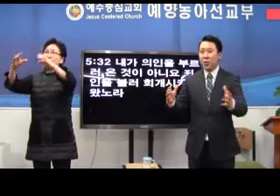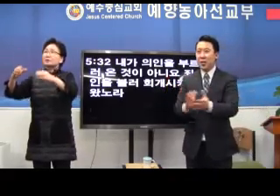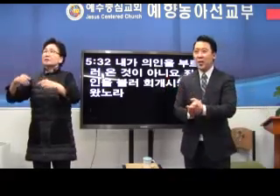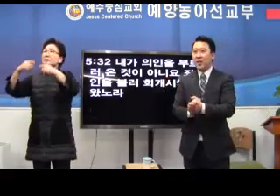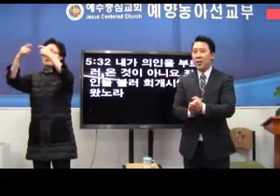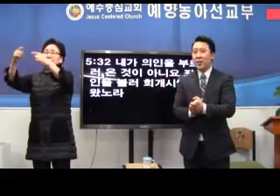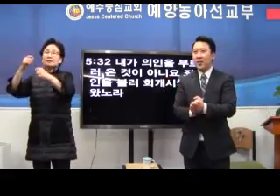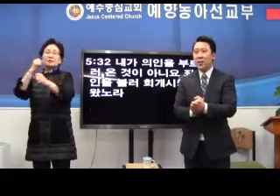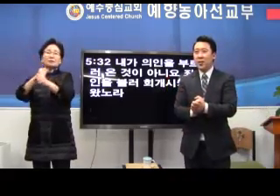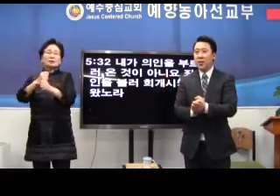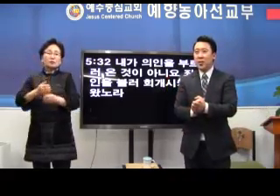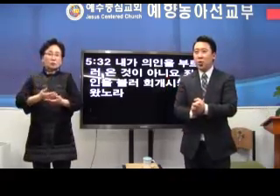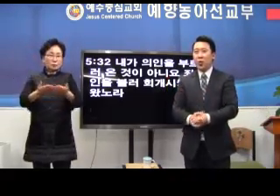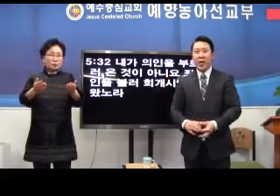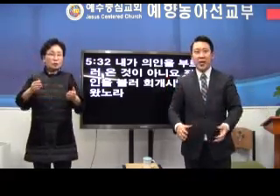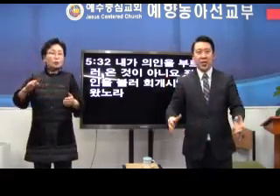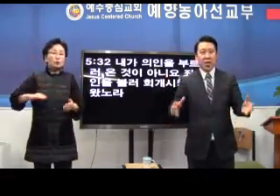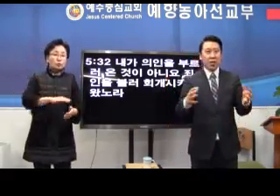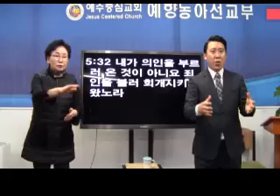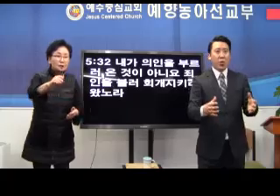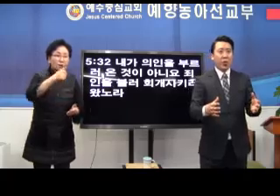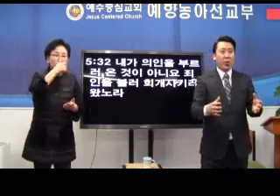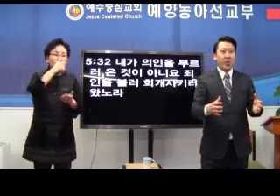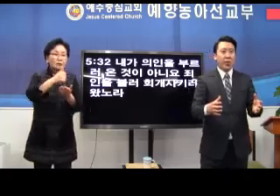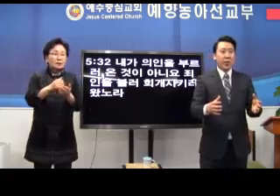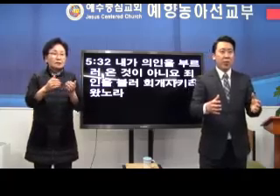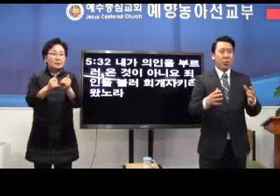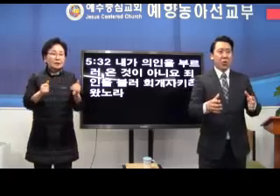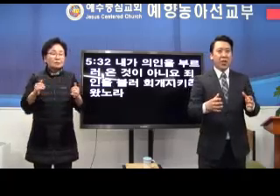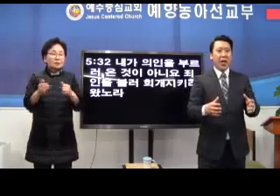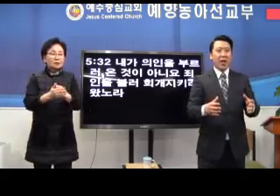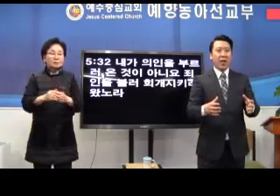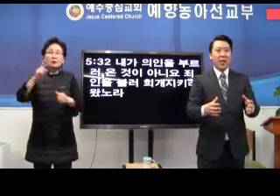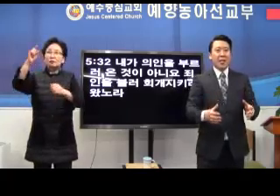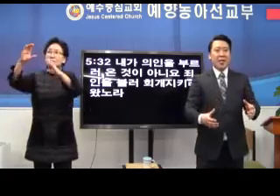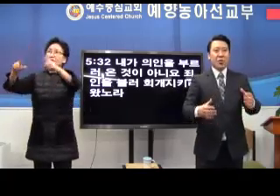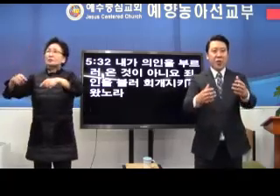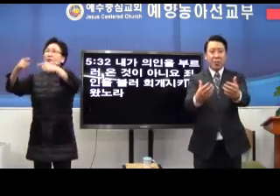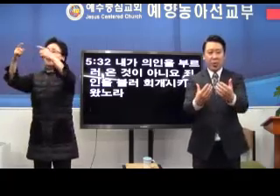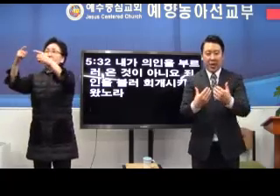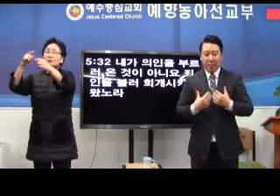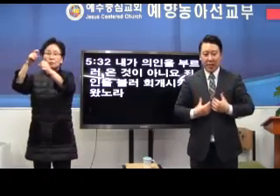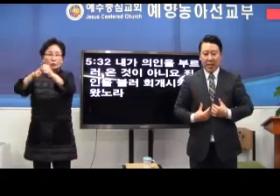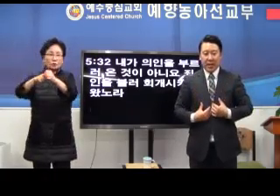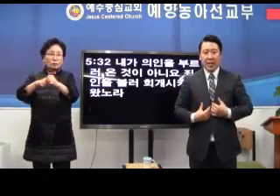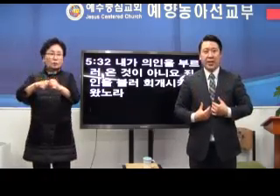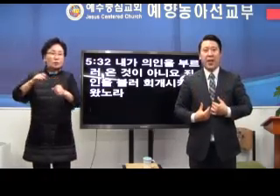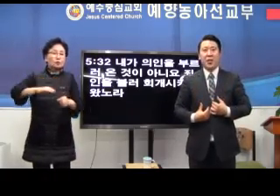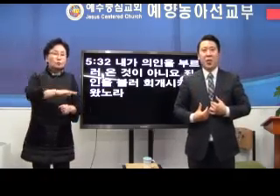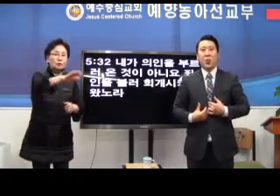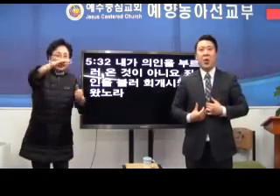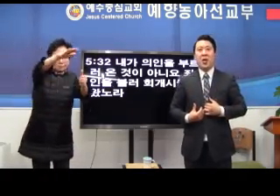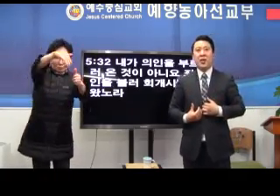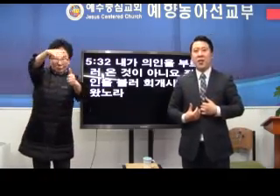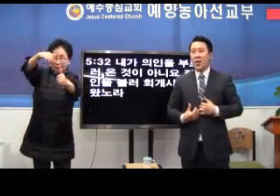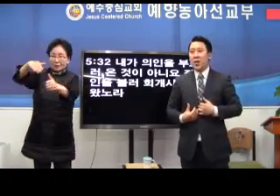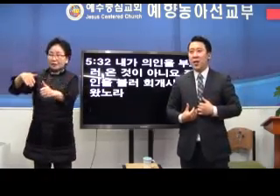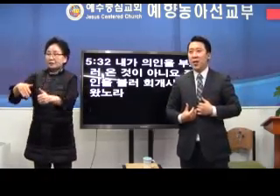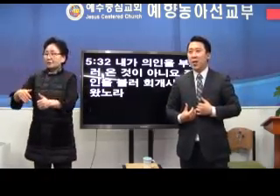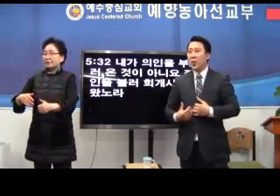겁니다. 천국에 가게 하시려고. 그건 무엇이냐? 예수 이름으로 날마다 나의 죄를 회개하는 자,